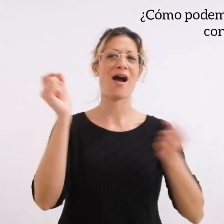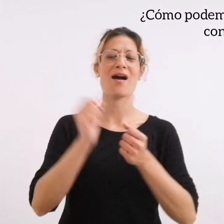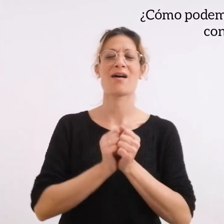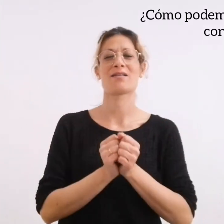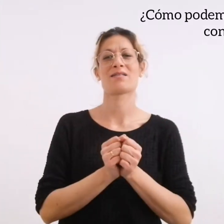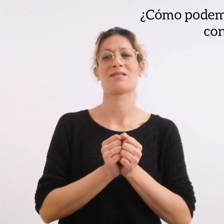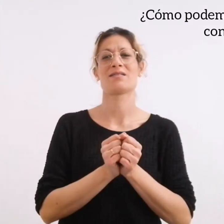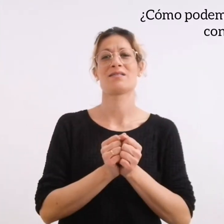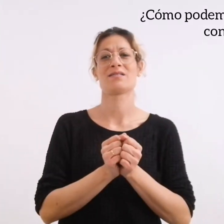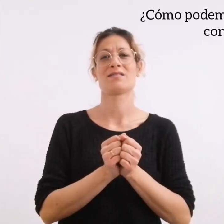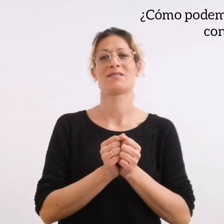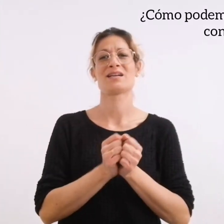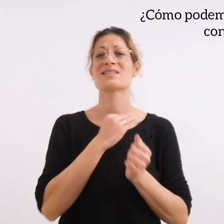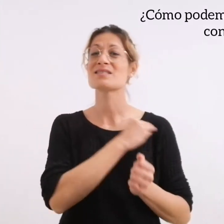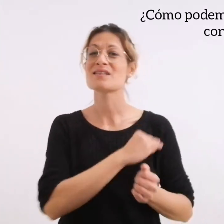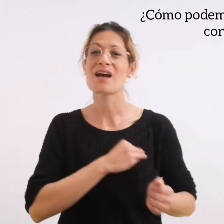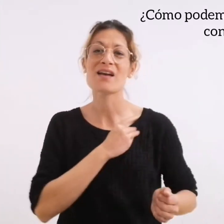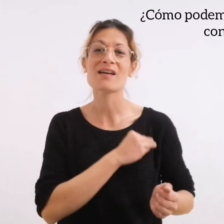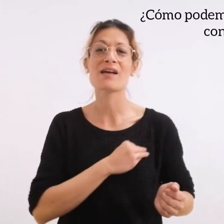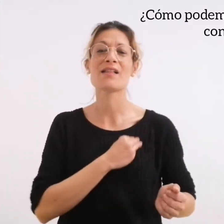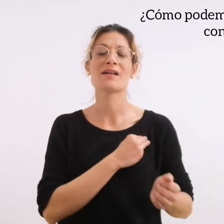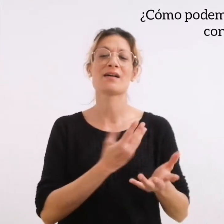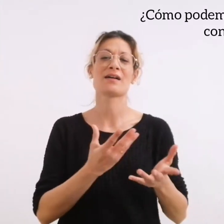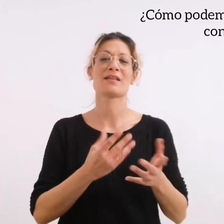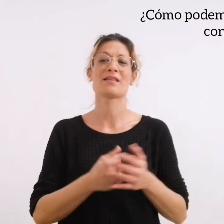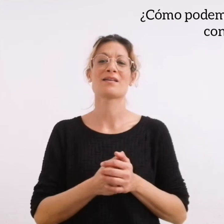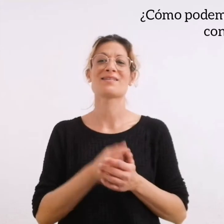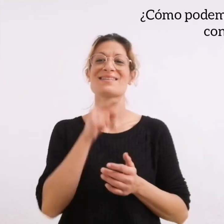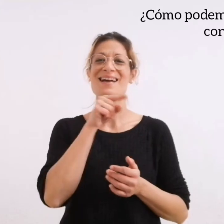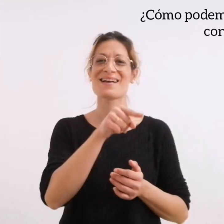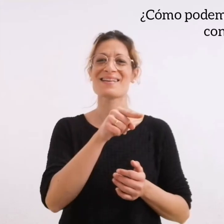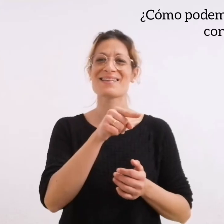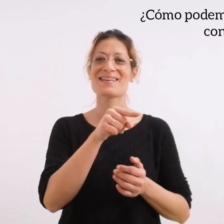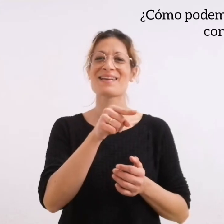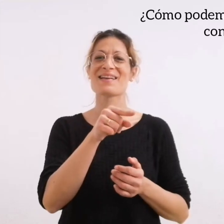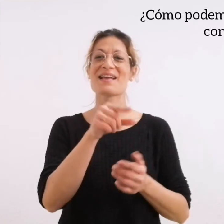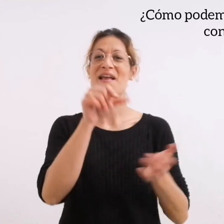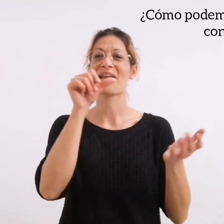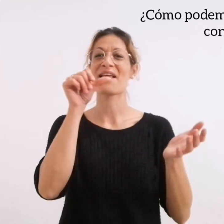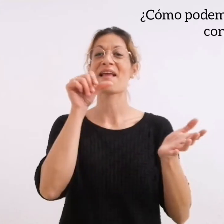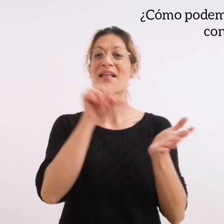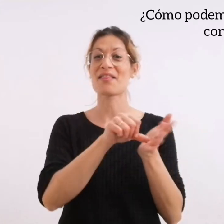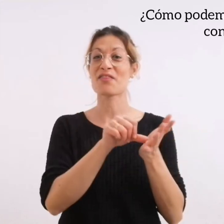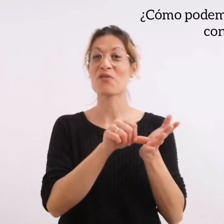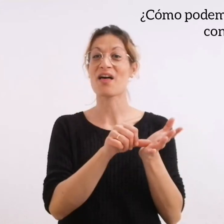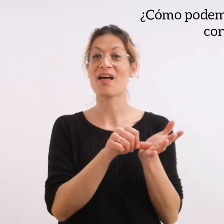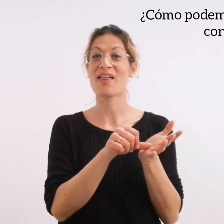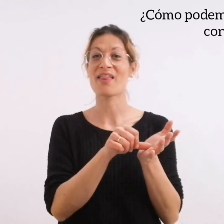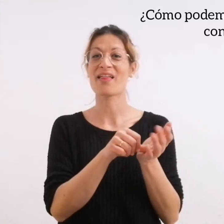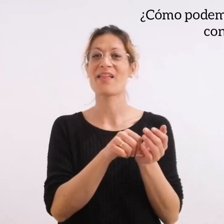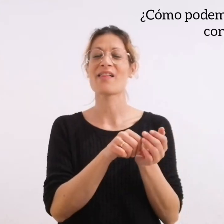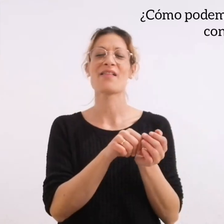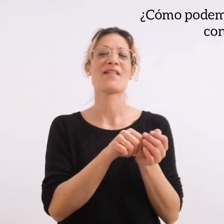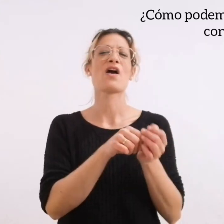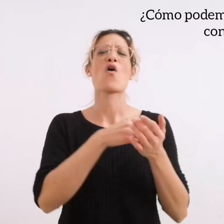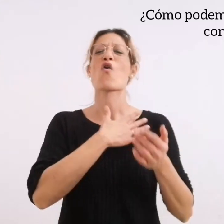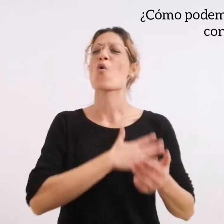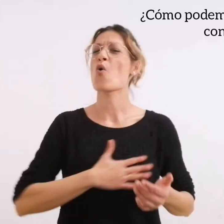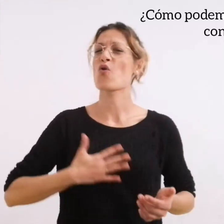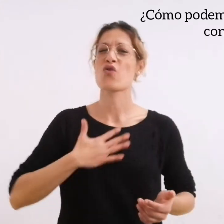enfermos eran sanados. Y dice que había gran gozo en esa ciudad. Fue transformada esa ciudad de oscuridad a una ciudad de gran